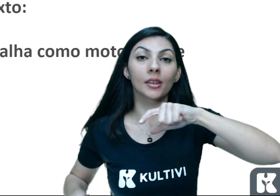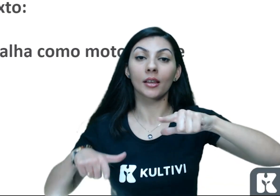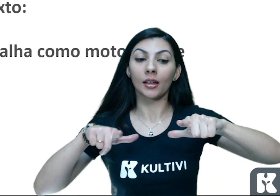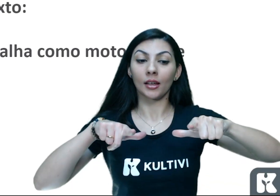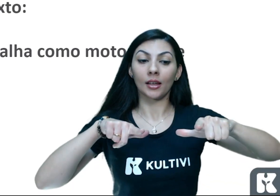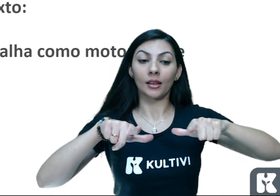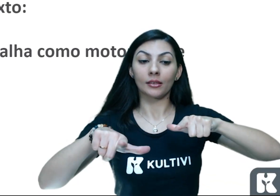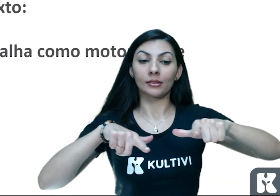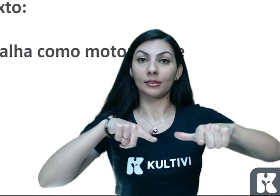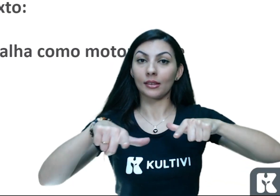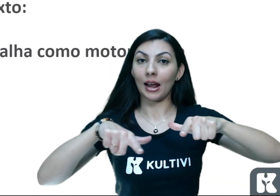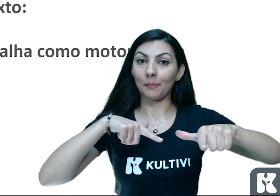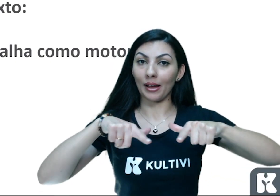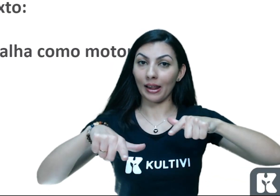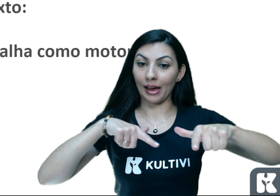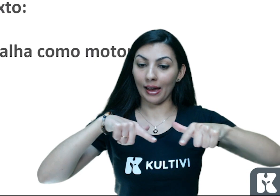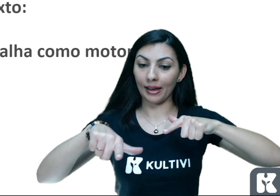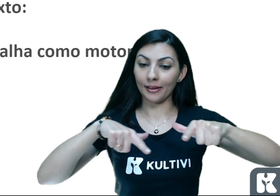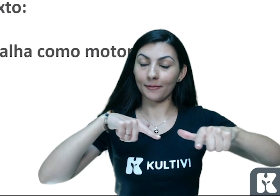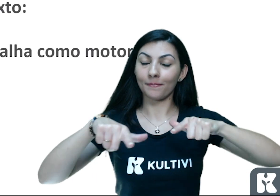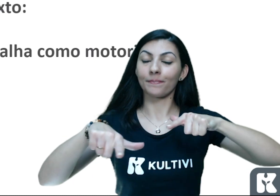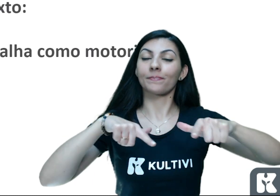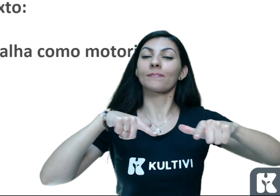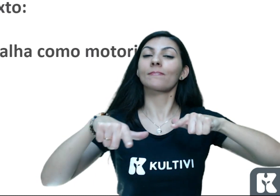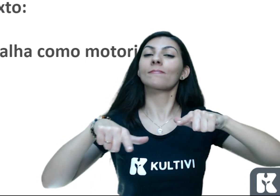trabalhar,